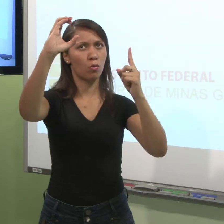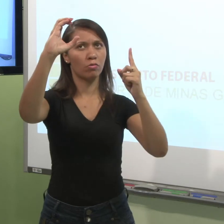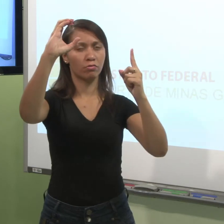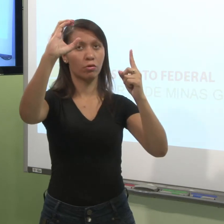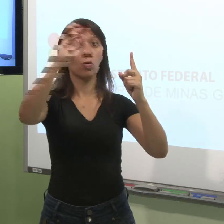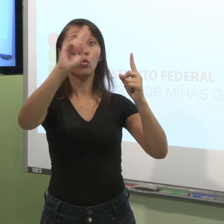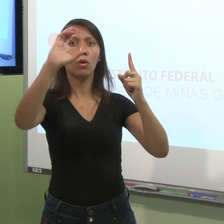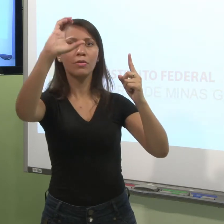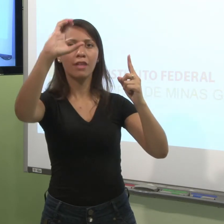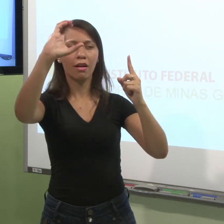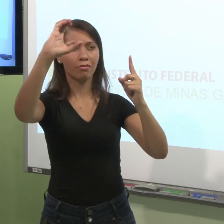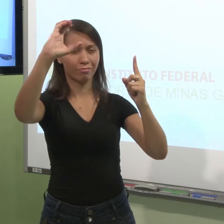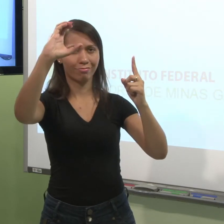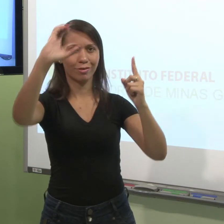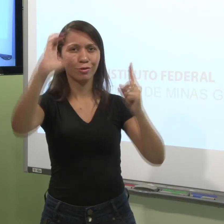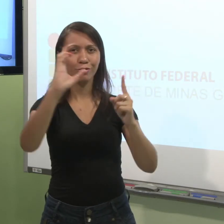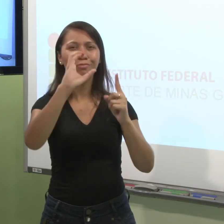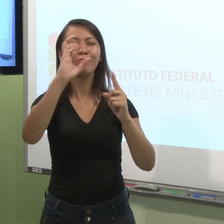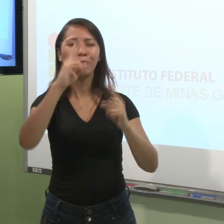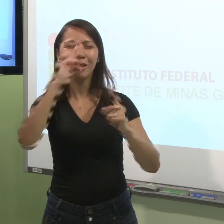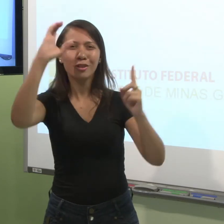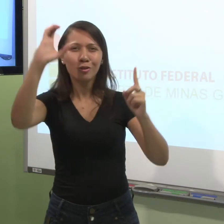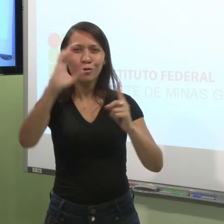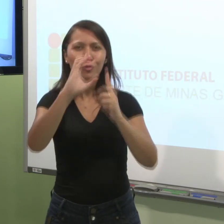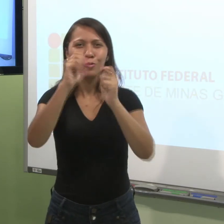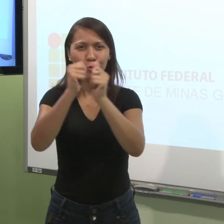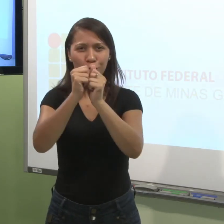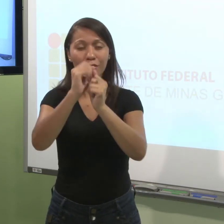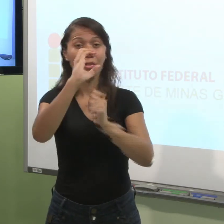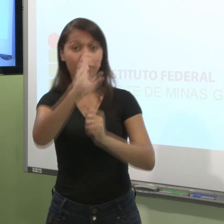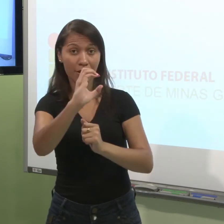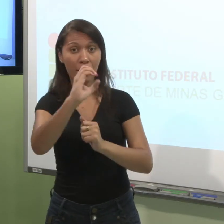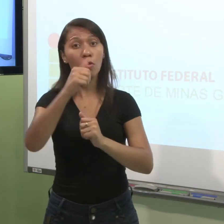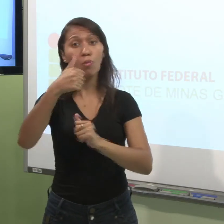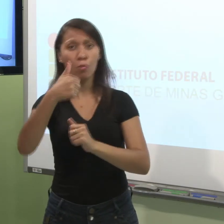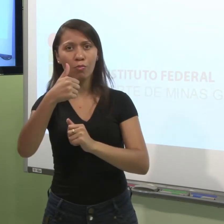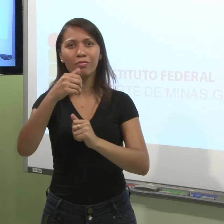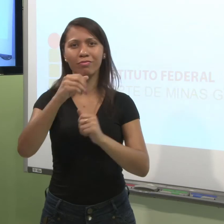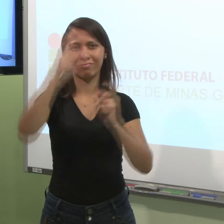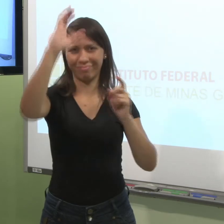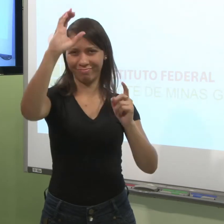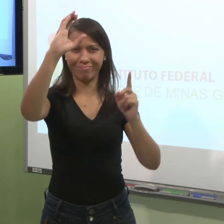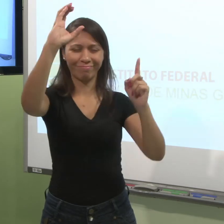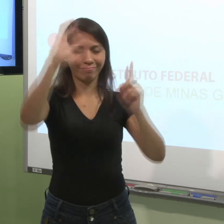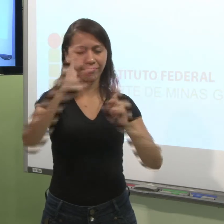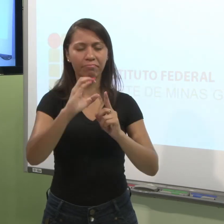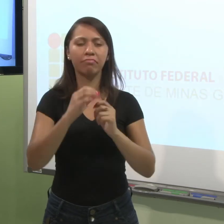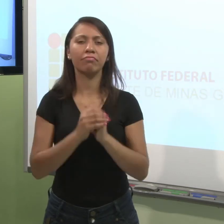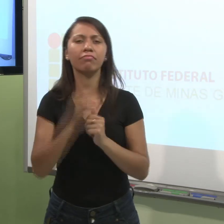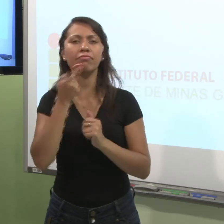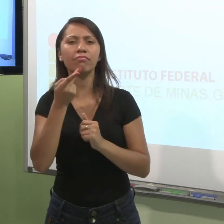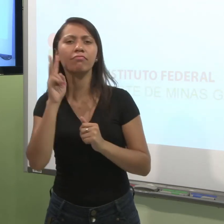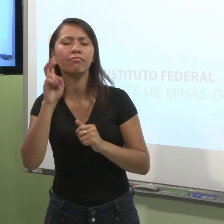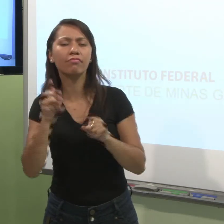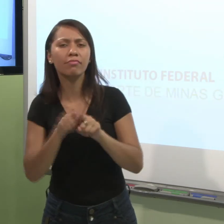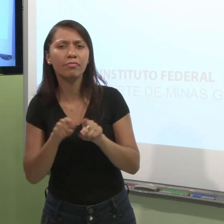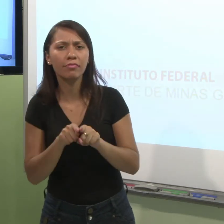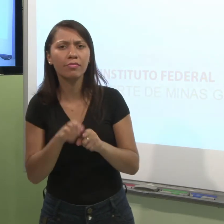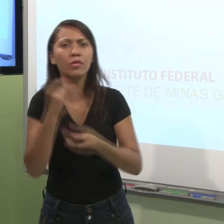C1. Fácil, né, pessoal? Isso vocês entenderam. Ótimo. Então vamos pular para outro assunto. Vamos falar sobre a